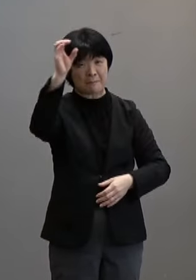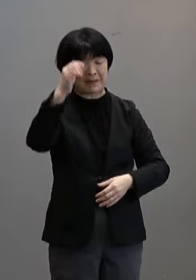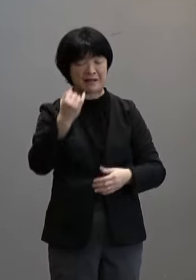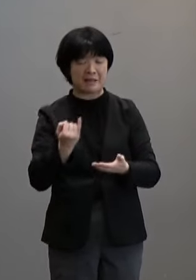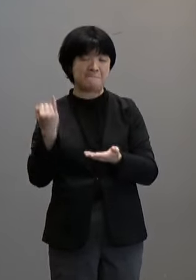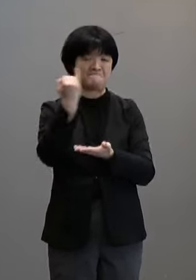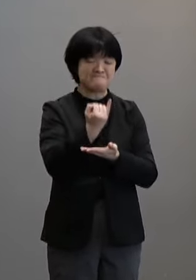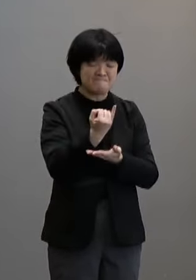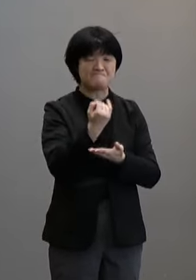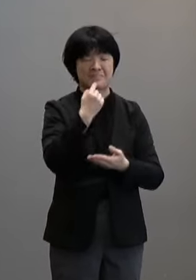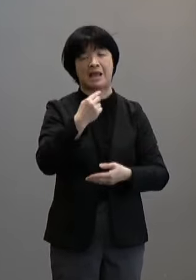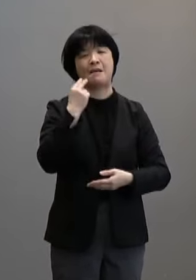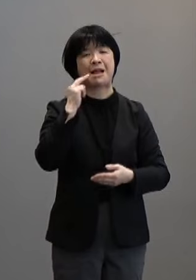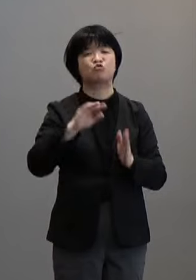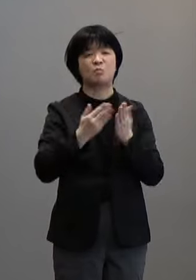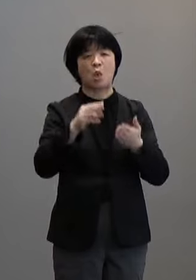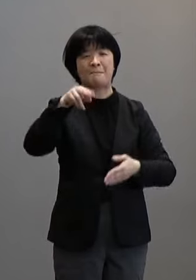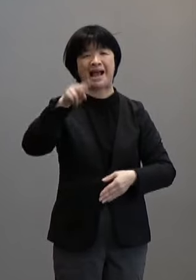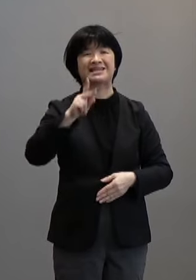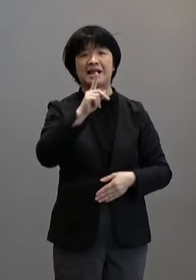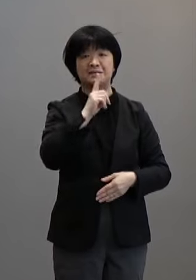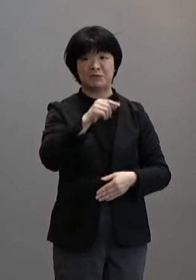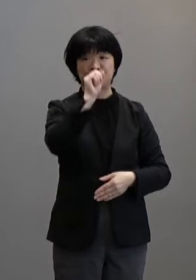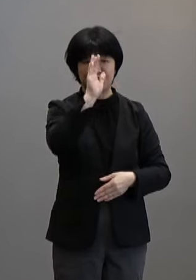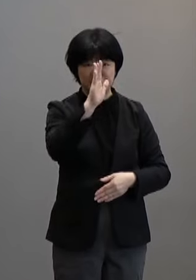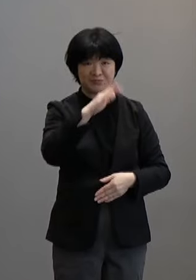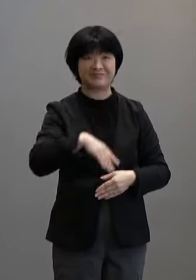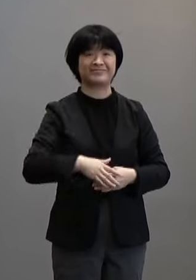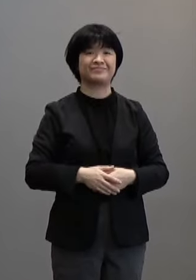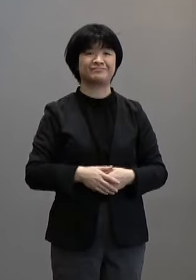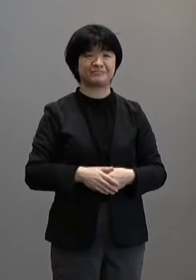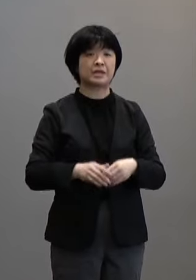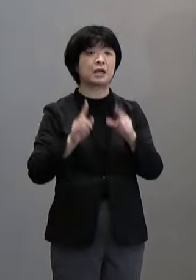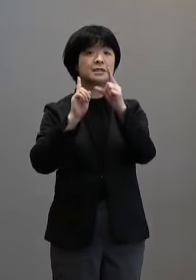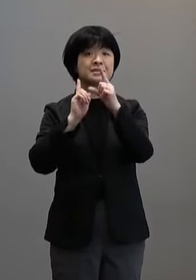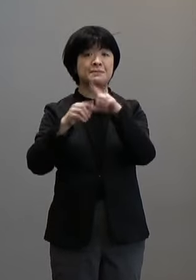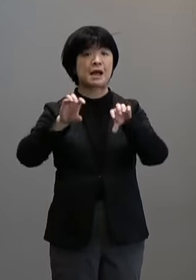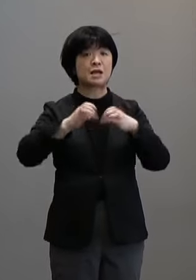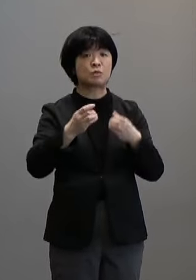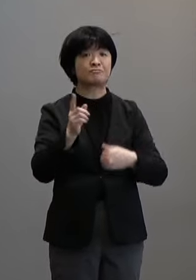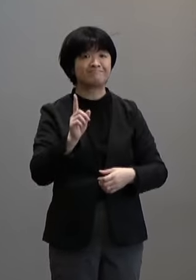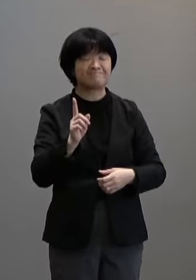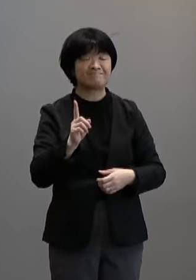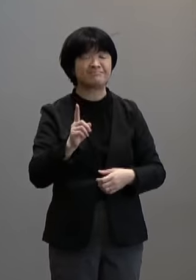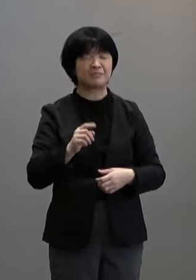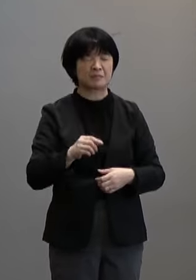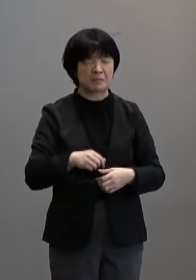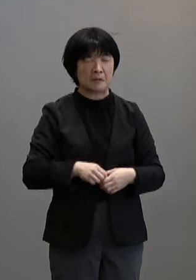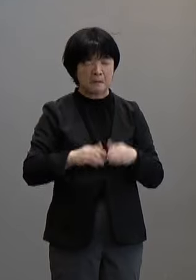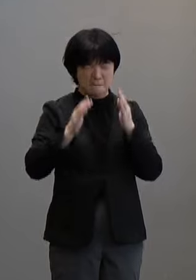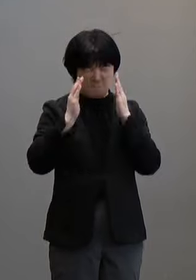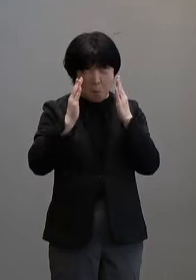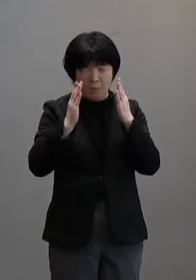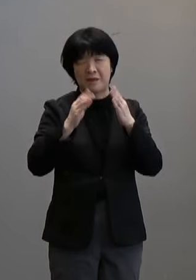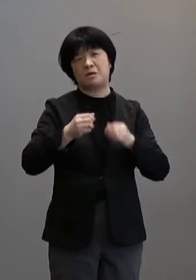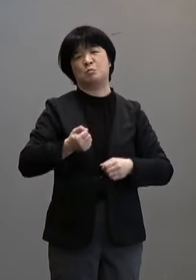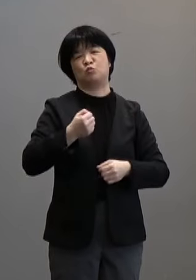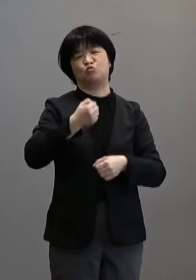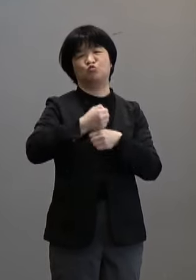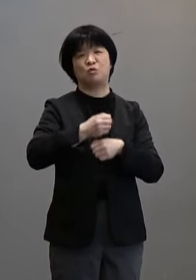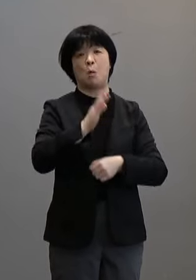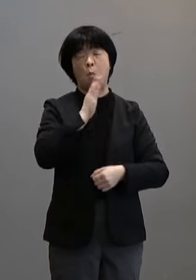就任しました松本真理香です。よろしくお願いします。セドのさつまいもはこだわりを持って作られている。とっ